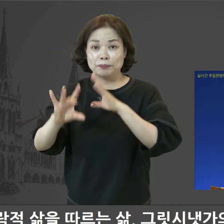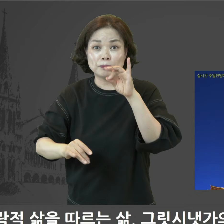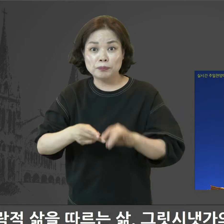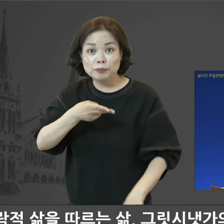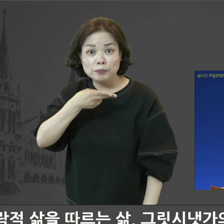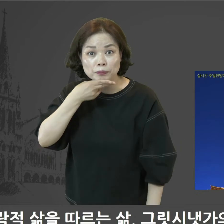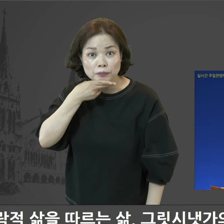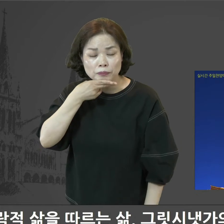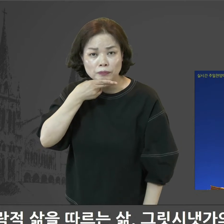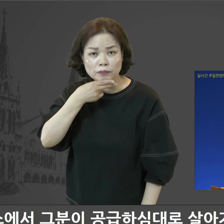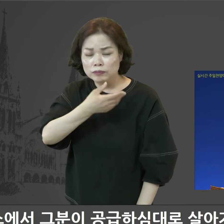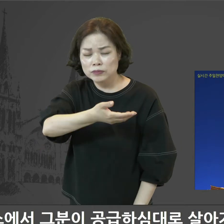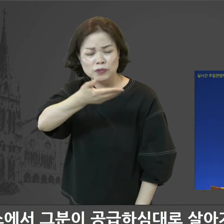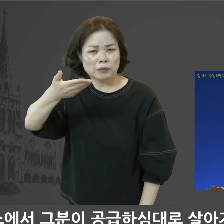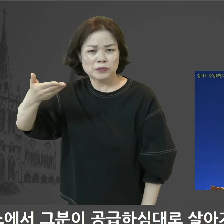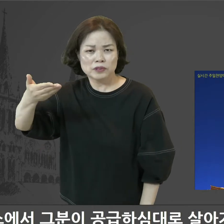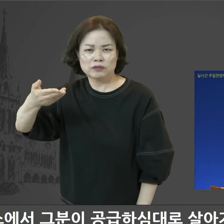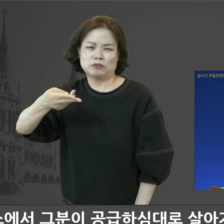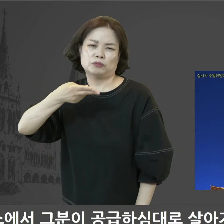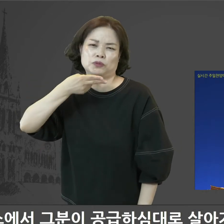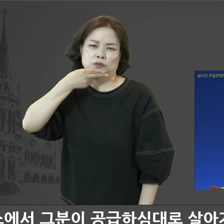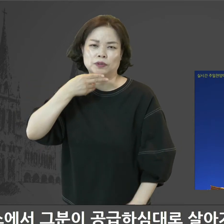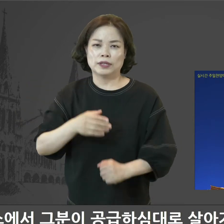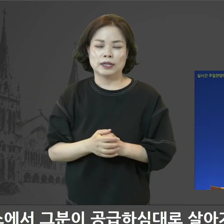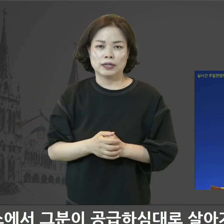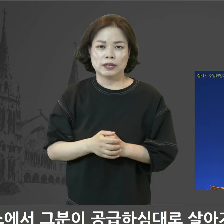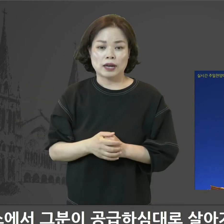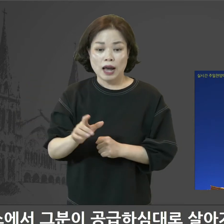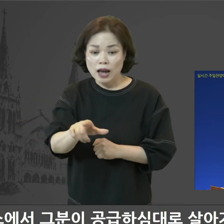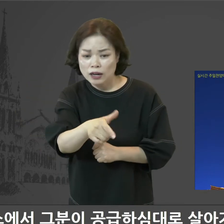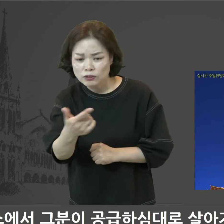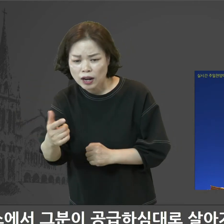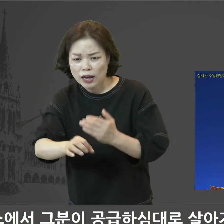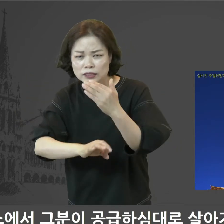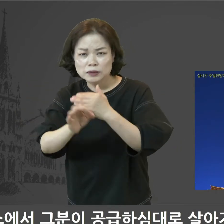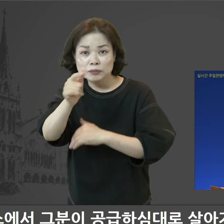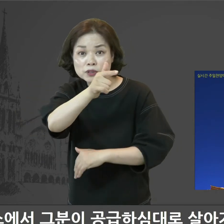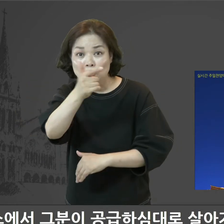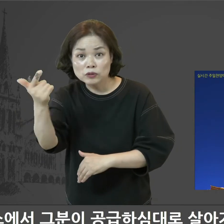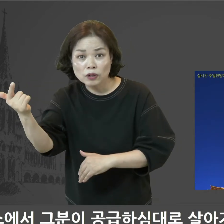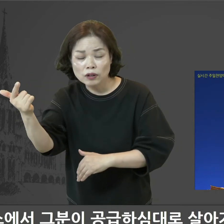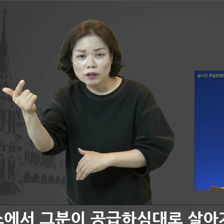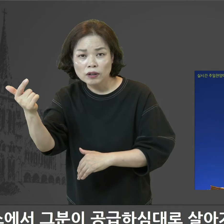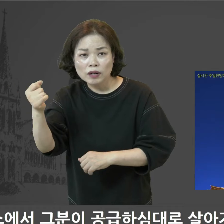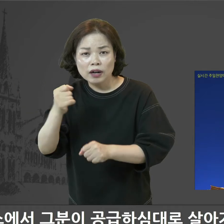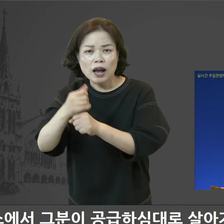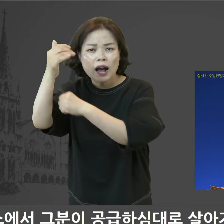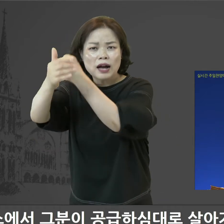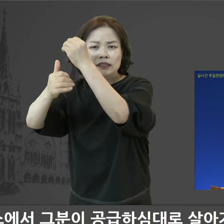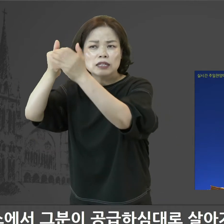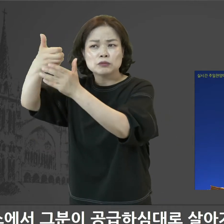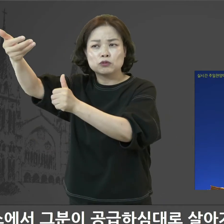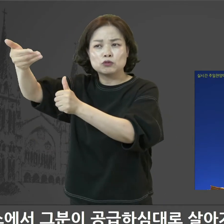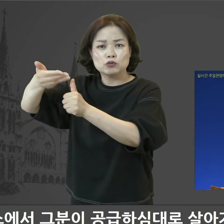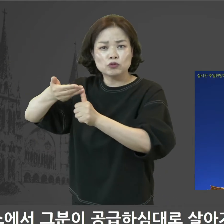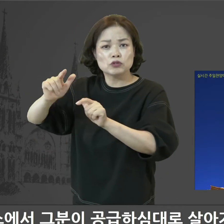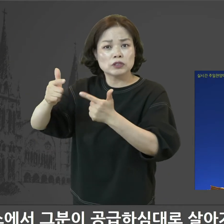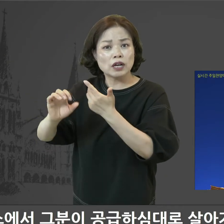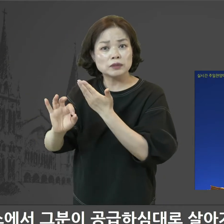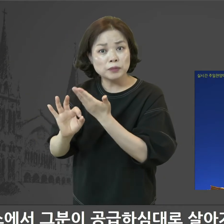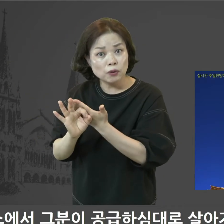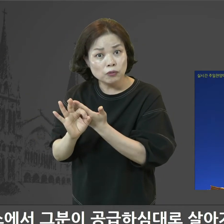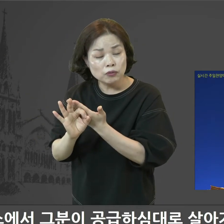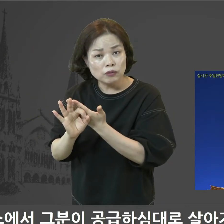없지만 넘치지는 않았습니다. 아니, 하루하루 아침과 저녁 한시도 하나님이 주시지